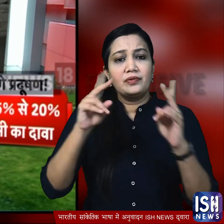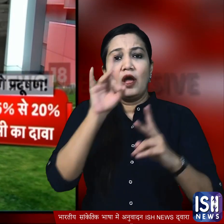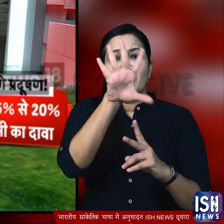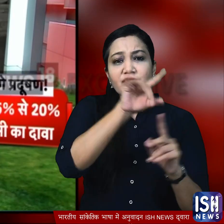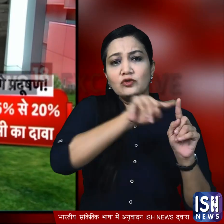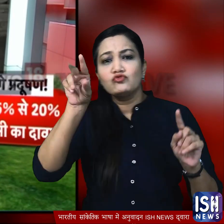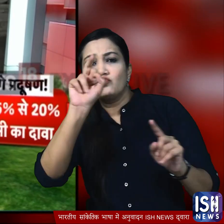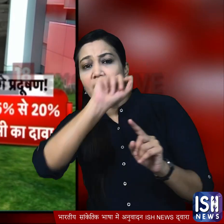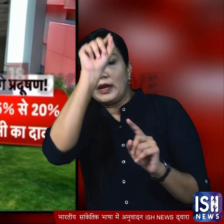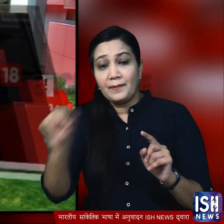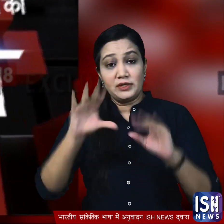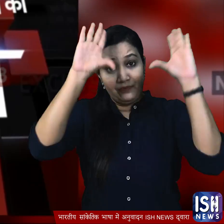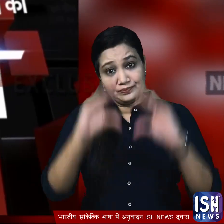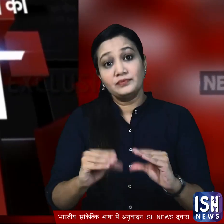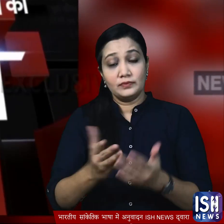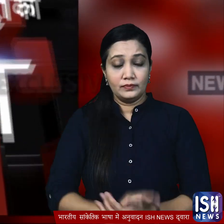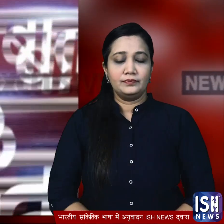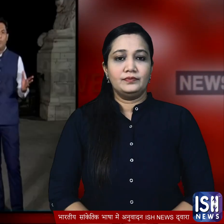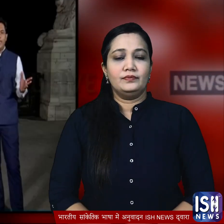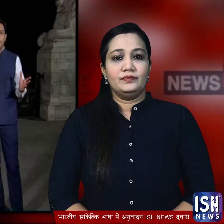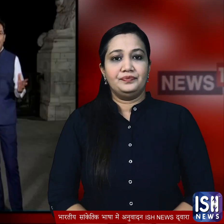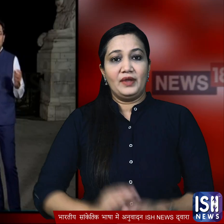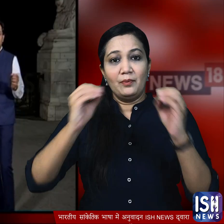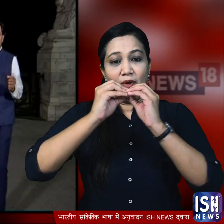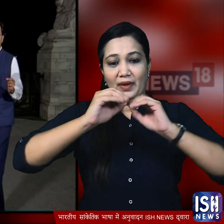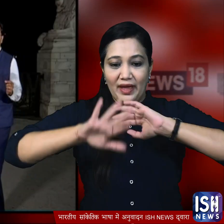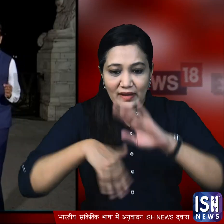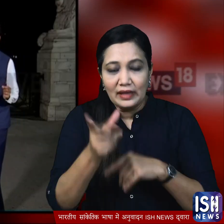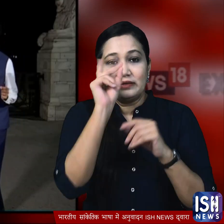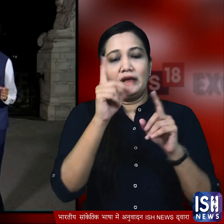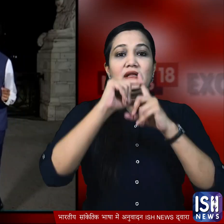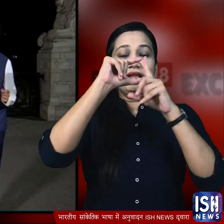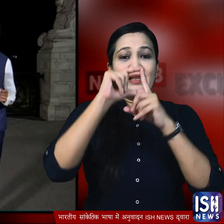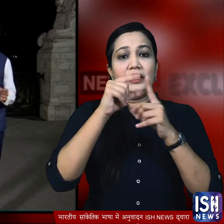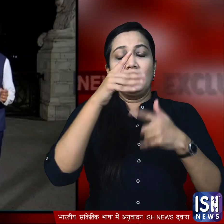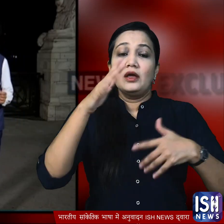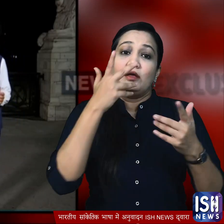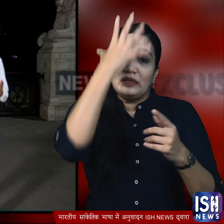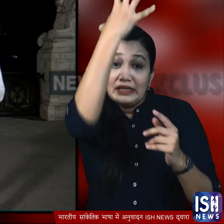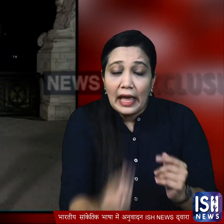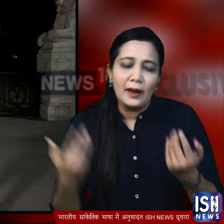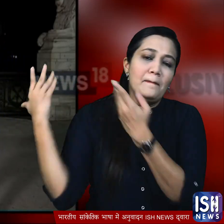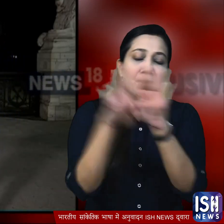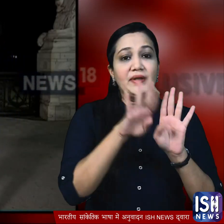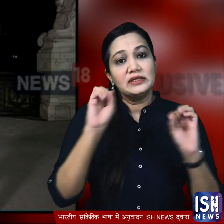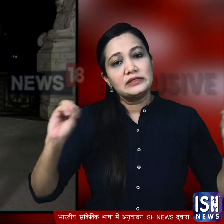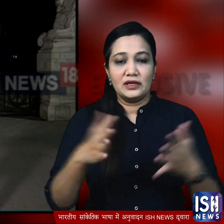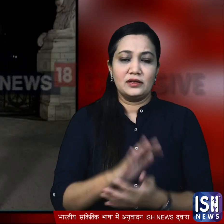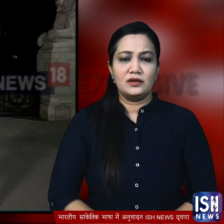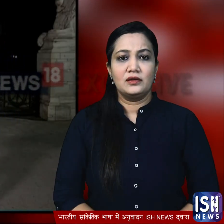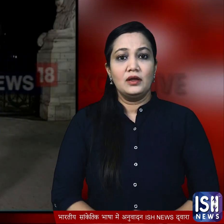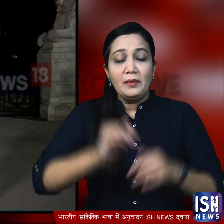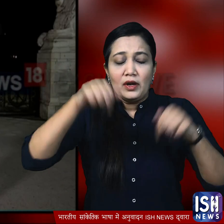15 से 20% तक कमी आई। मुंबई के बाद दिल्ली में भी नाइट कर्फ्यू लागू कर दिया गया, लेकिन पिछली बार